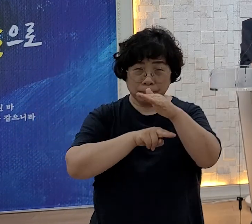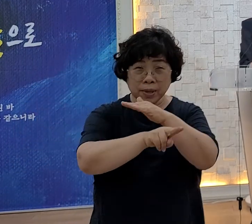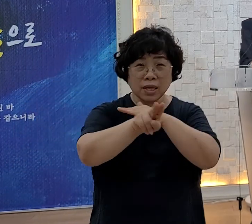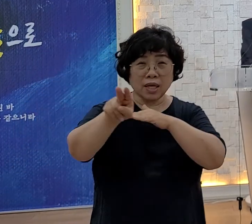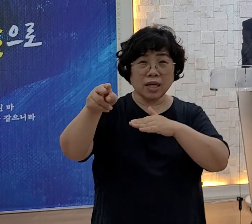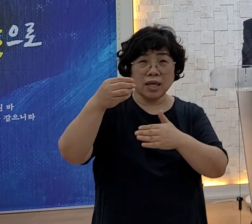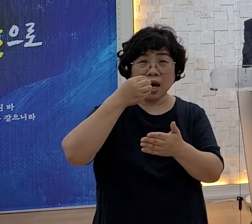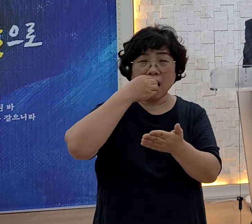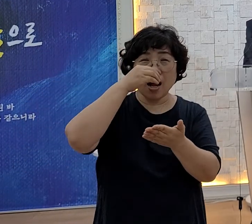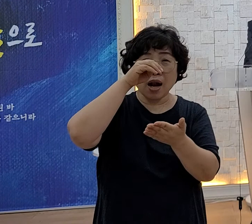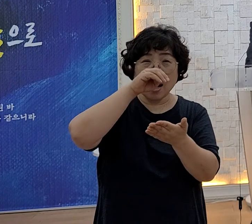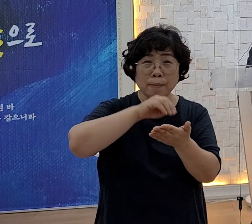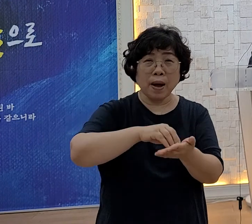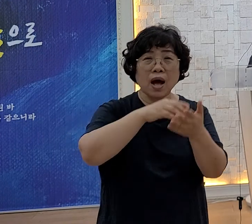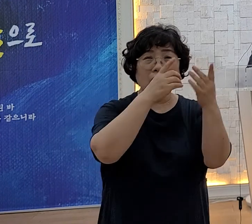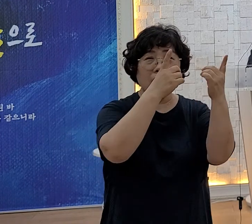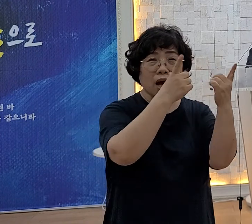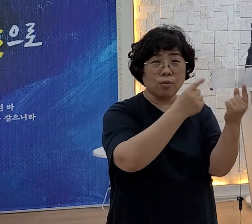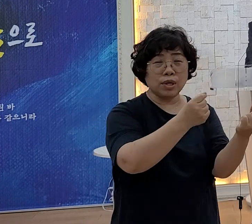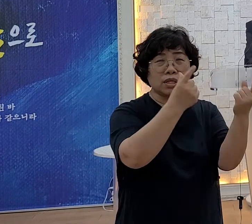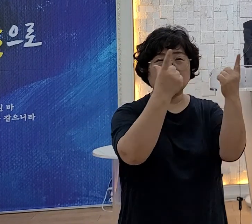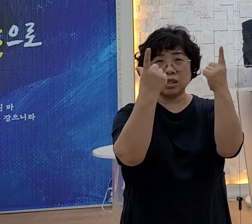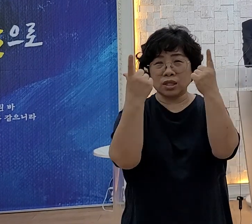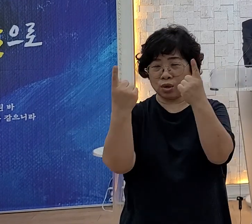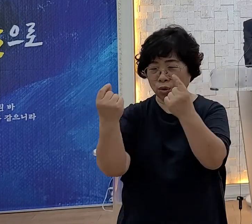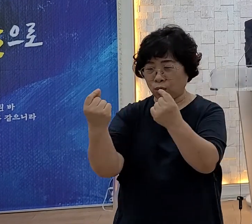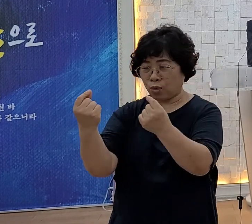나의 피할